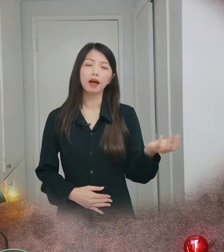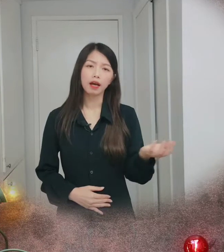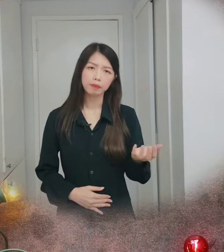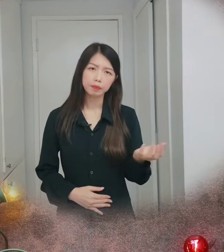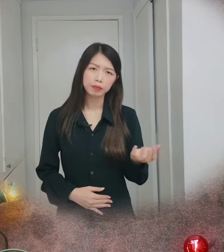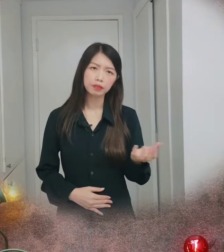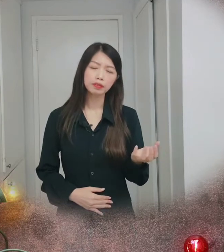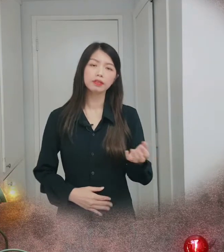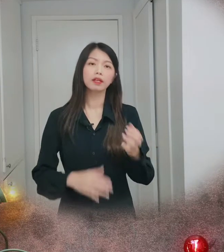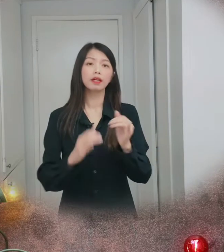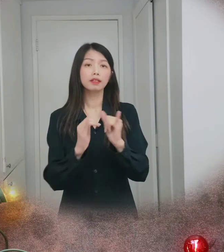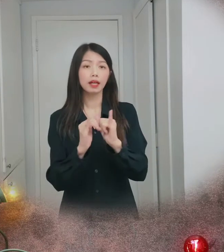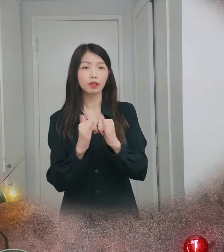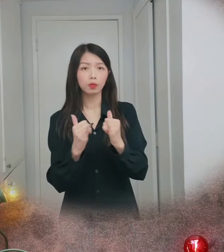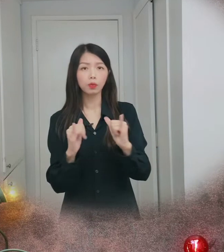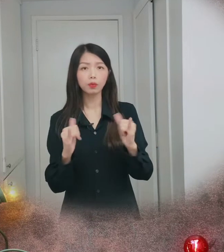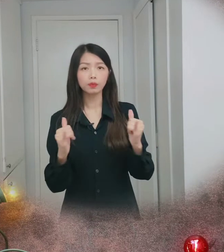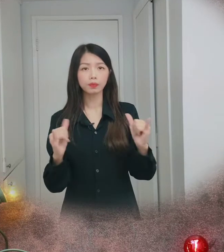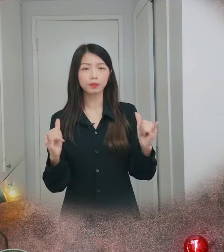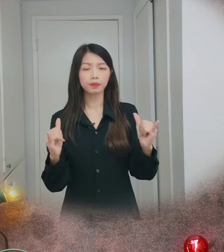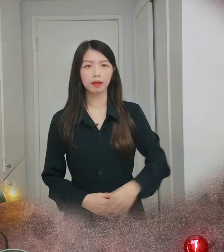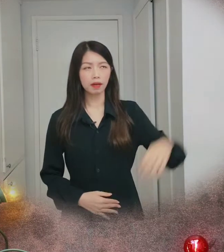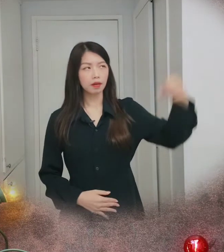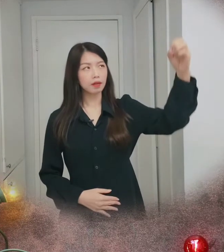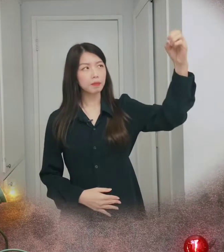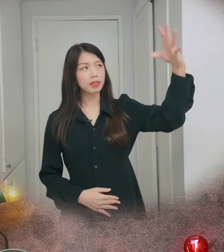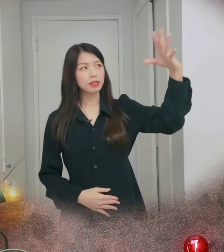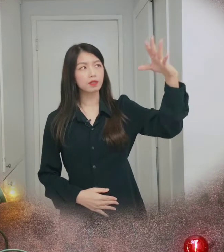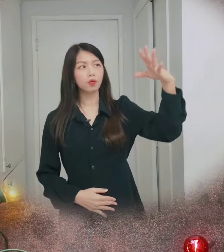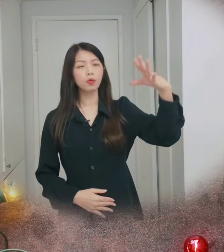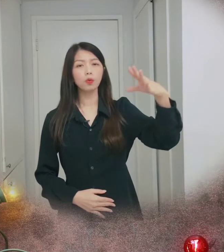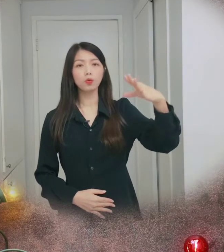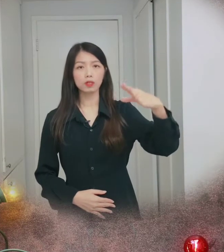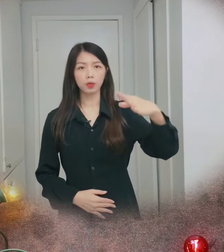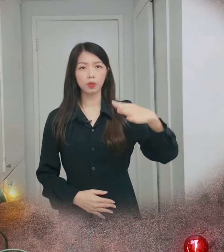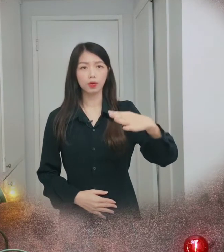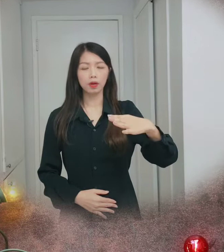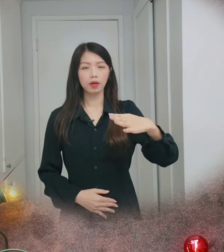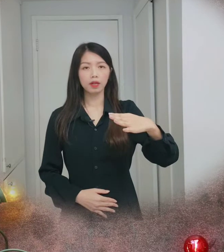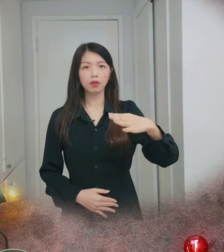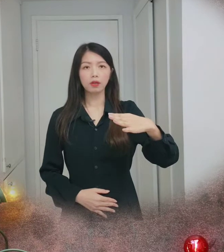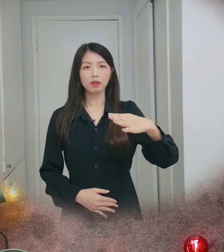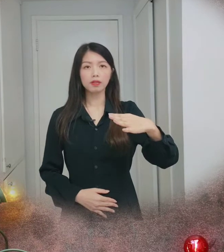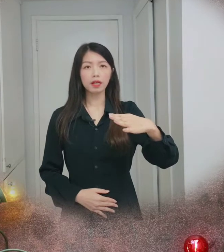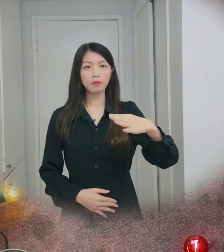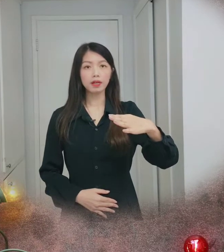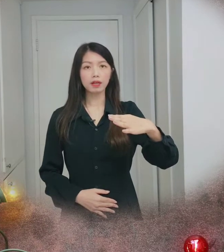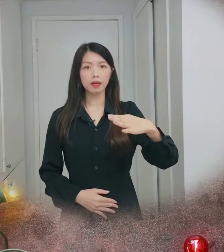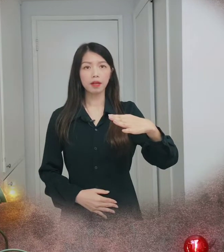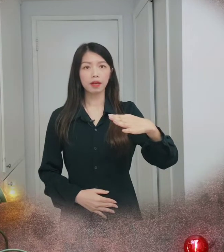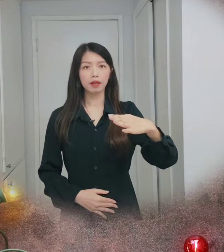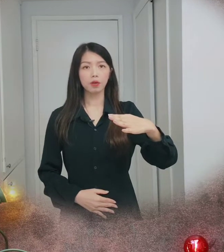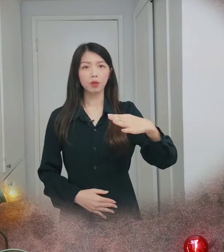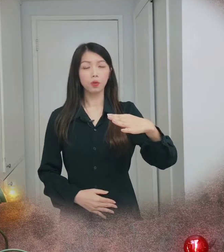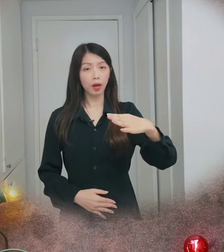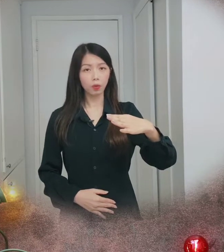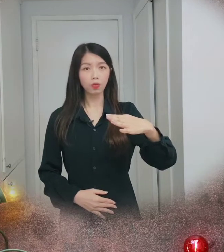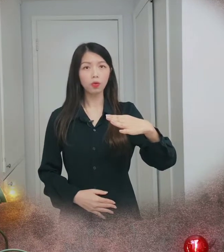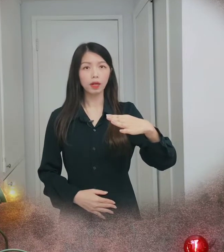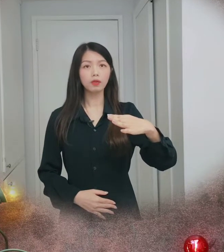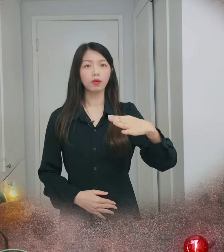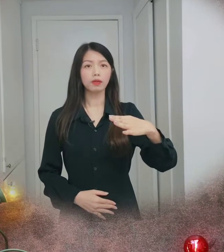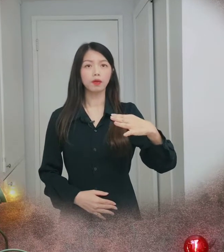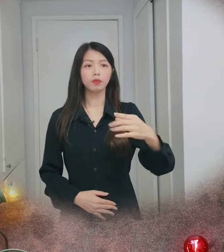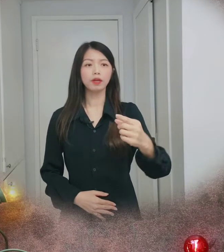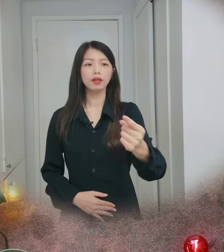아프다, 아픈 자도 빛으로 오시오. 여기서는 사람들에게